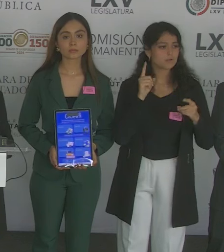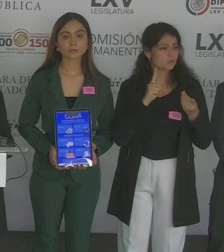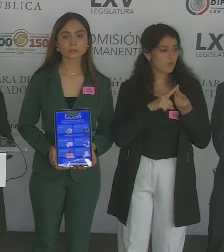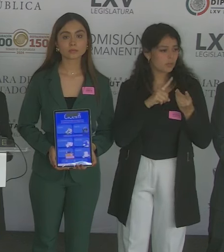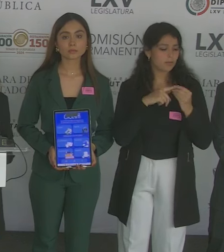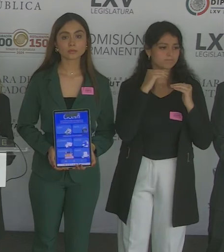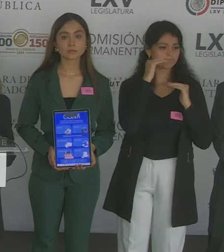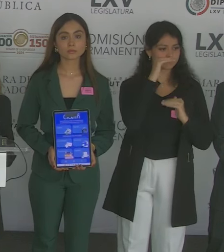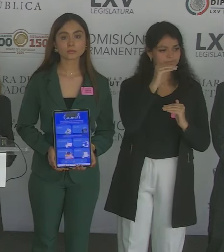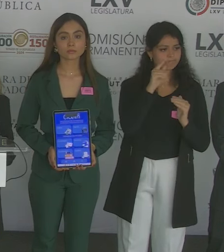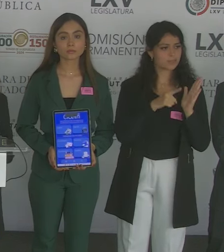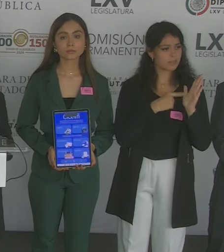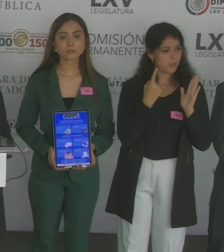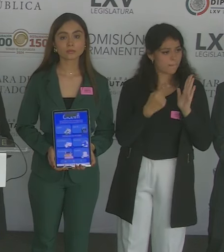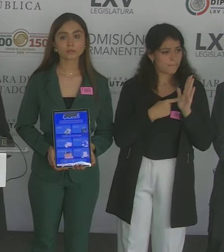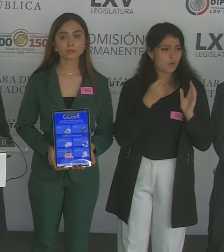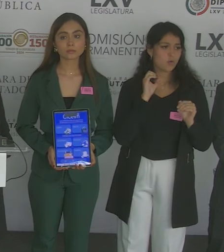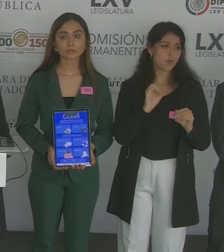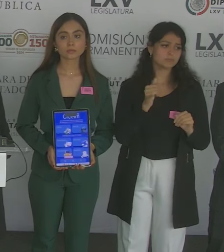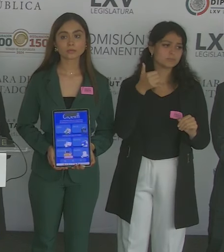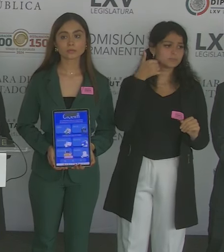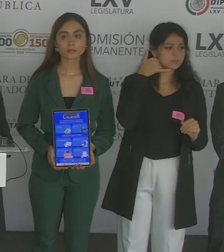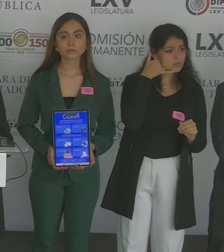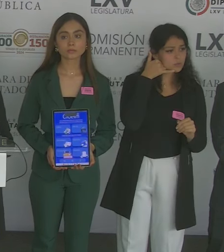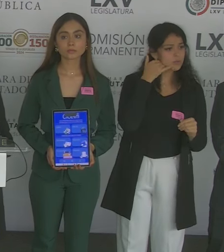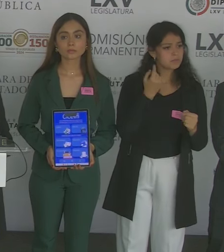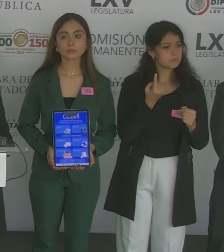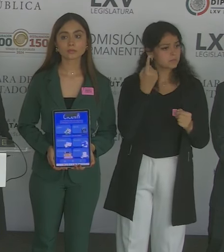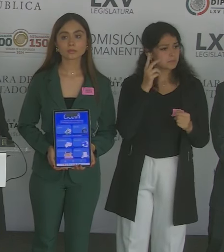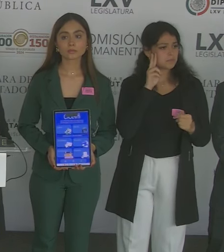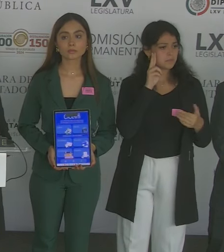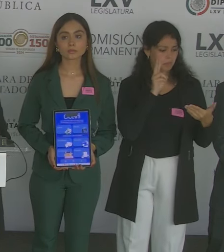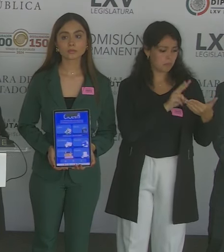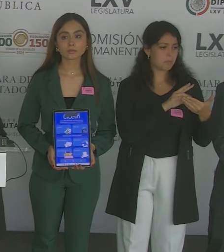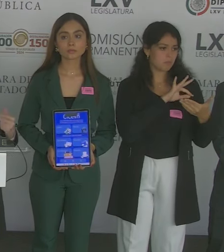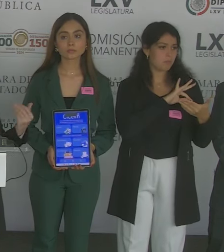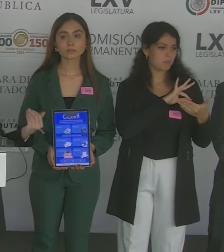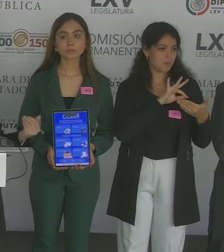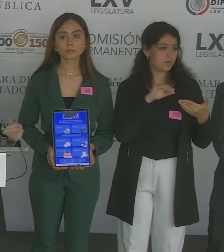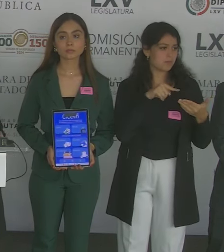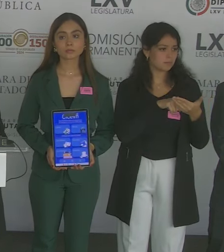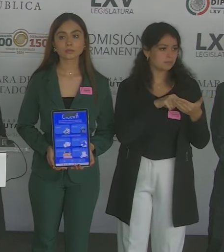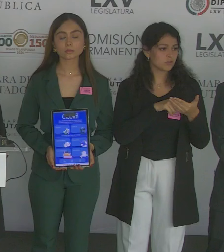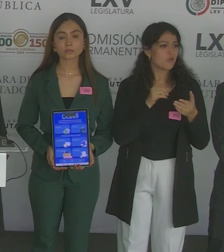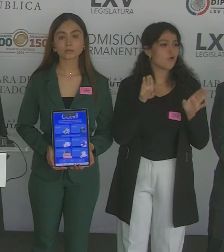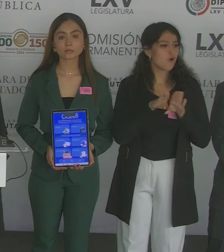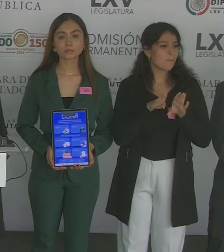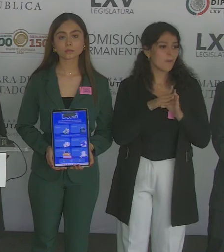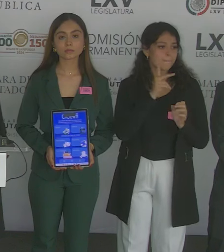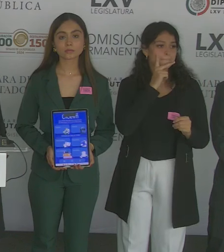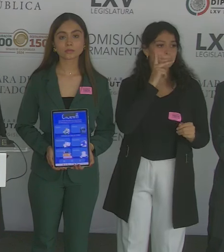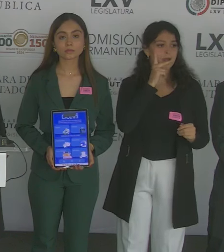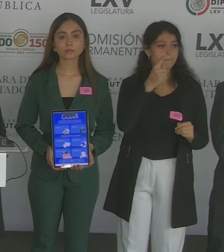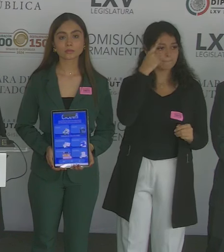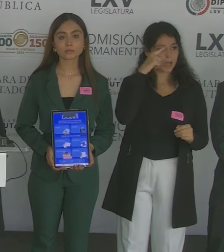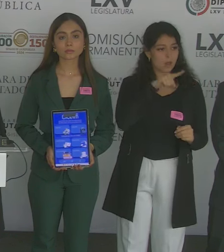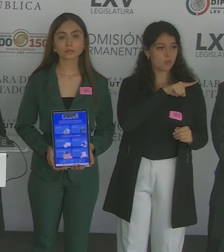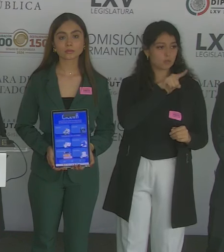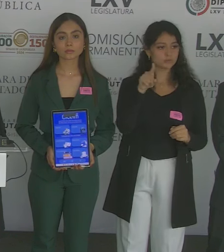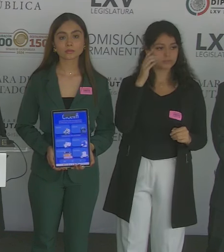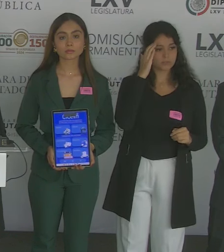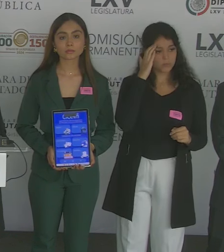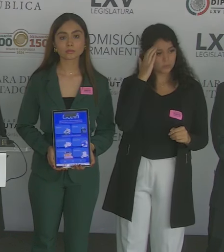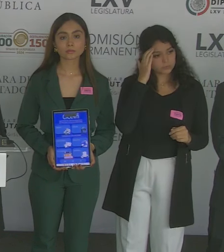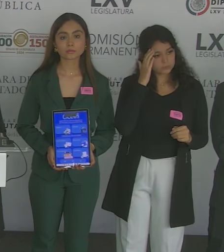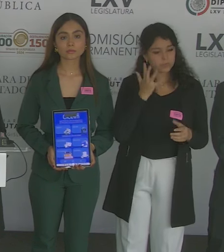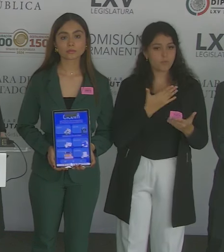los ipads o en los teléfonos celulares y enseguida les daremos la palabra para conocer esta